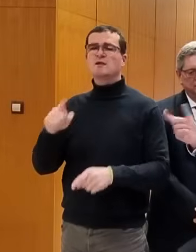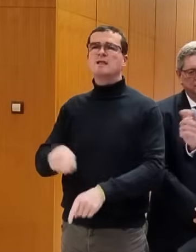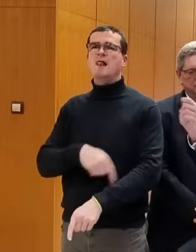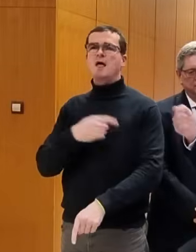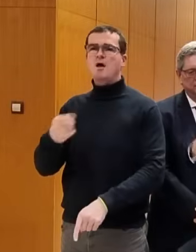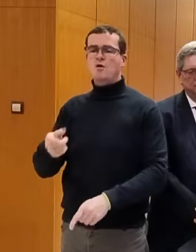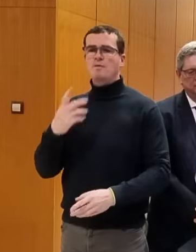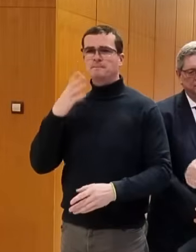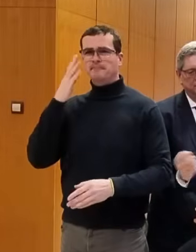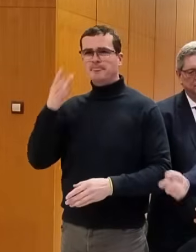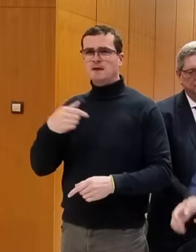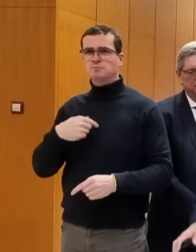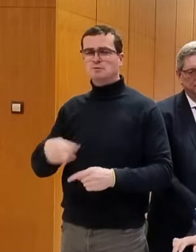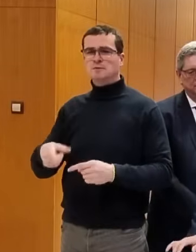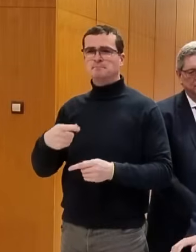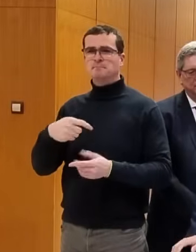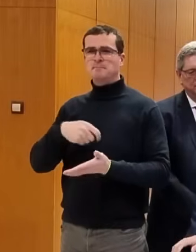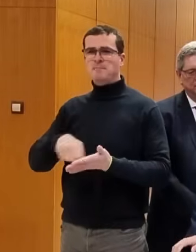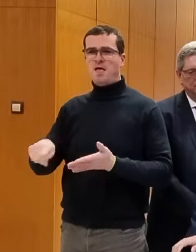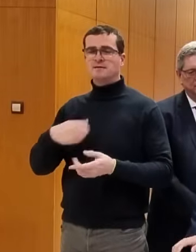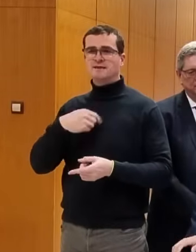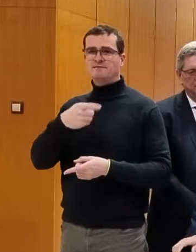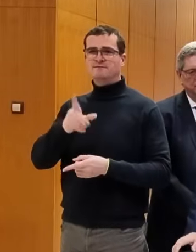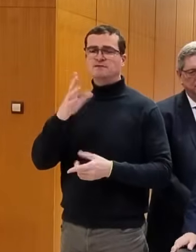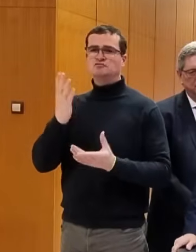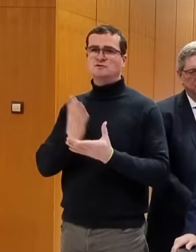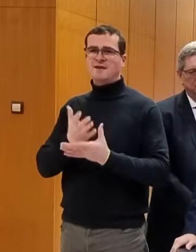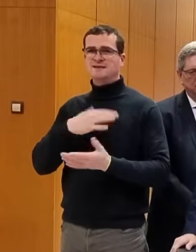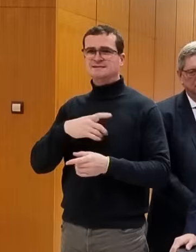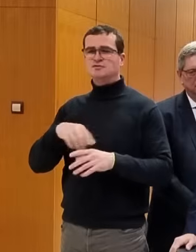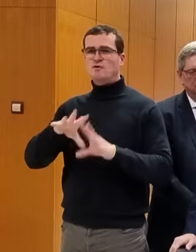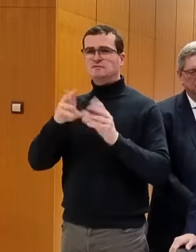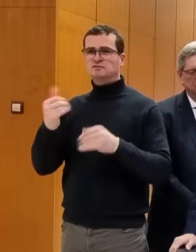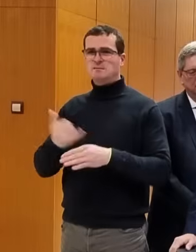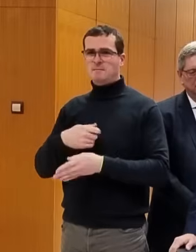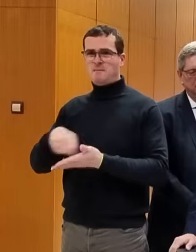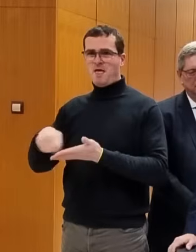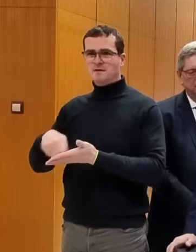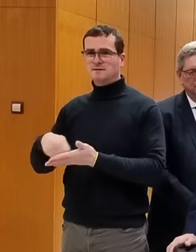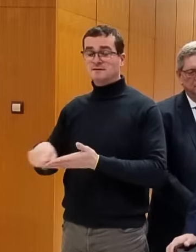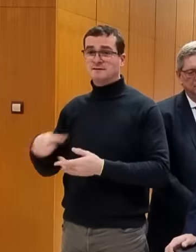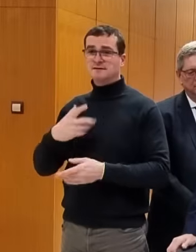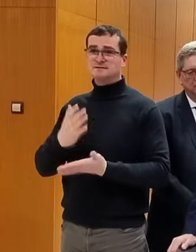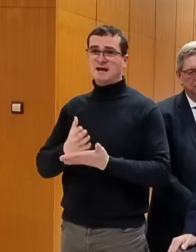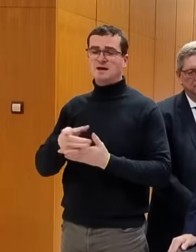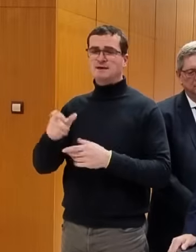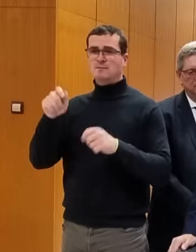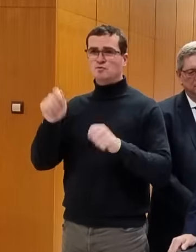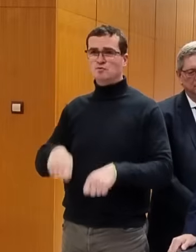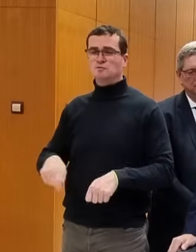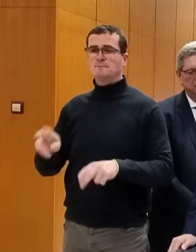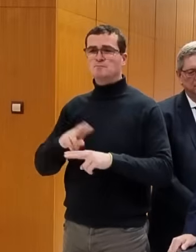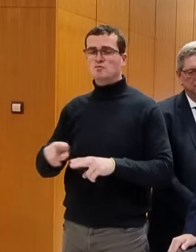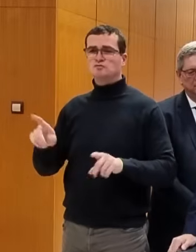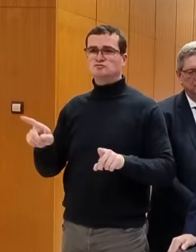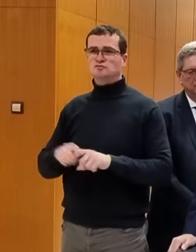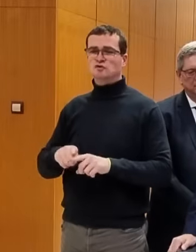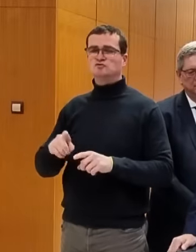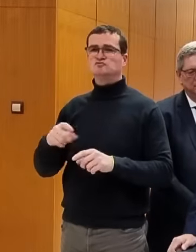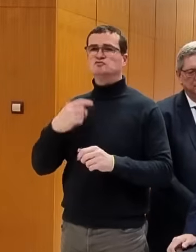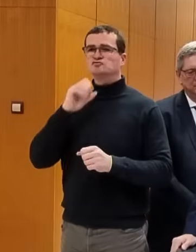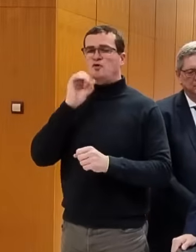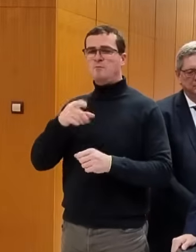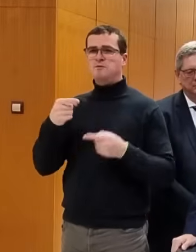dlho nejakým spôsobom platiť. A neviem, či sa vám z vašich daní chce tieto všetky chyby platiť, pretože za každým takým rozhodnutím môže samozrejme následovať